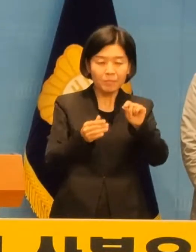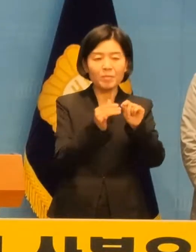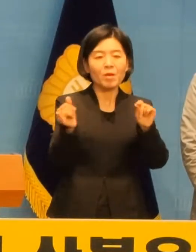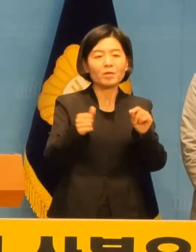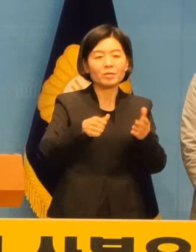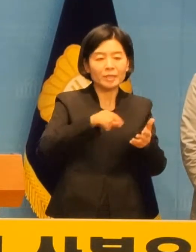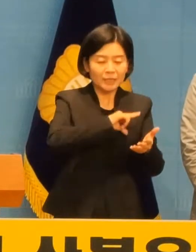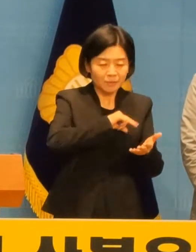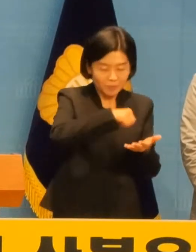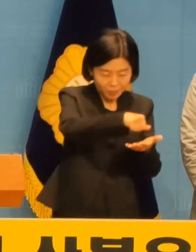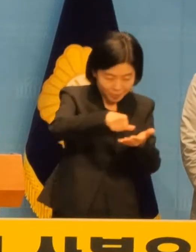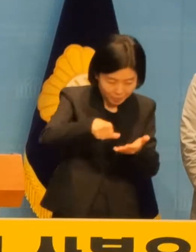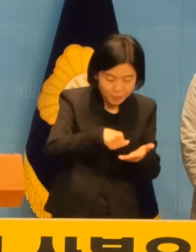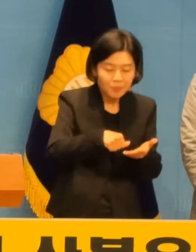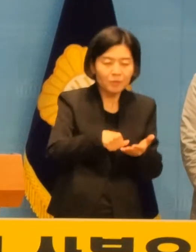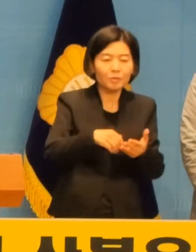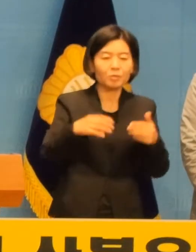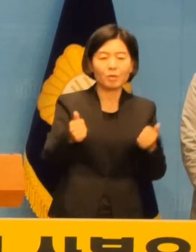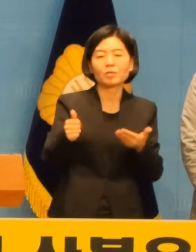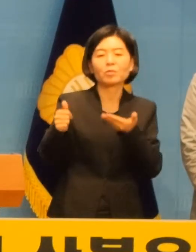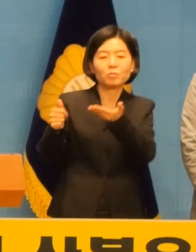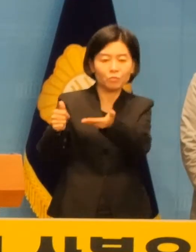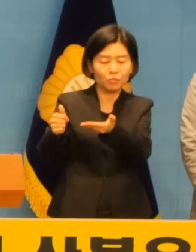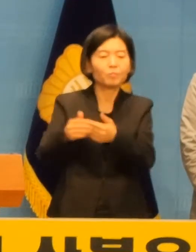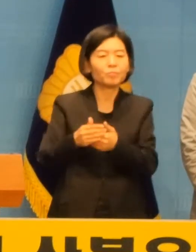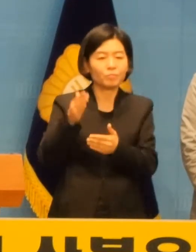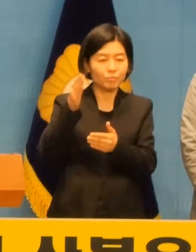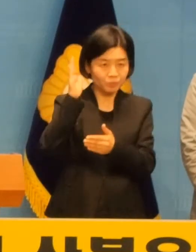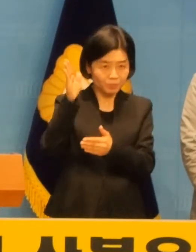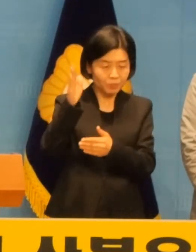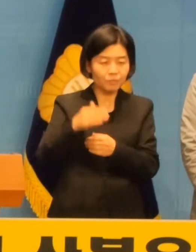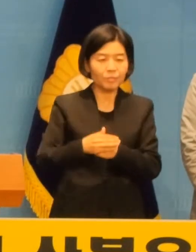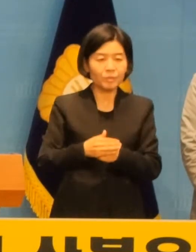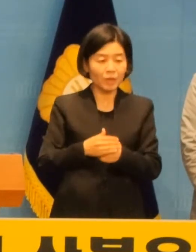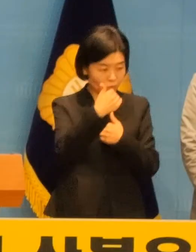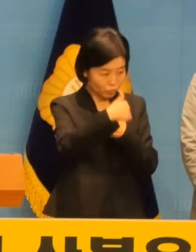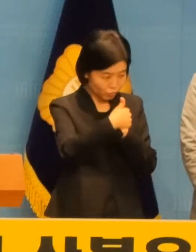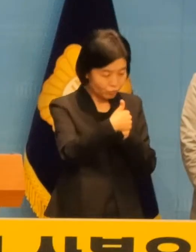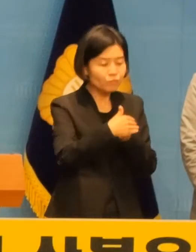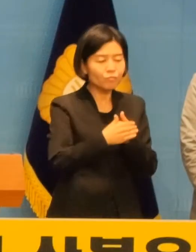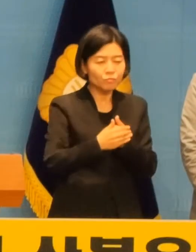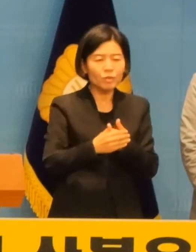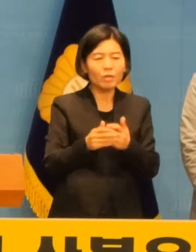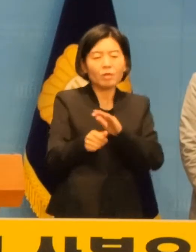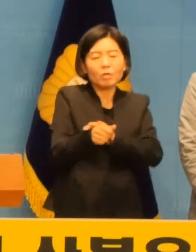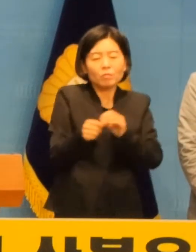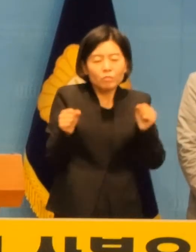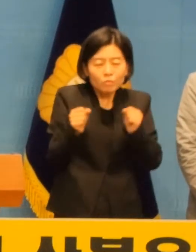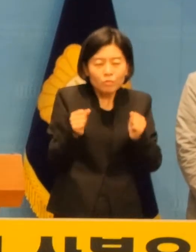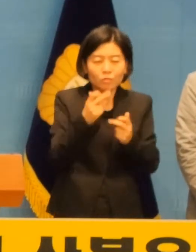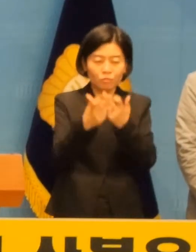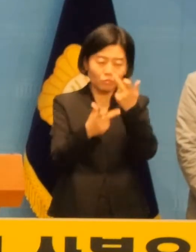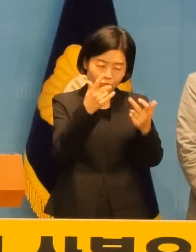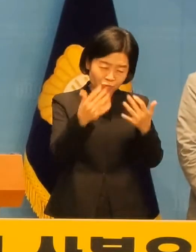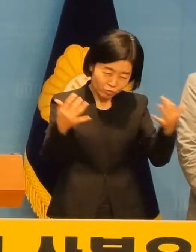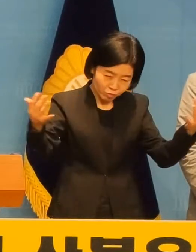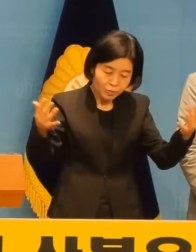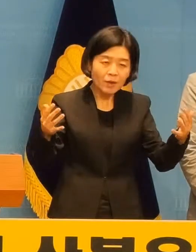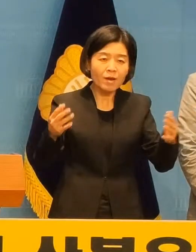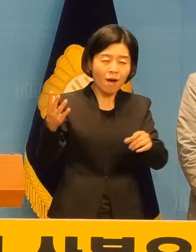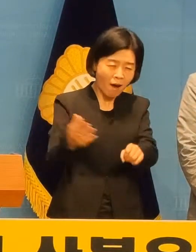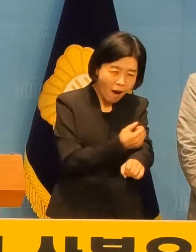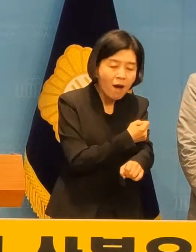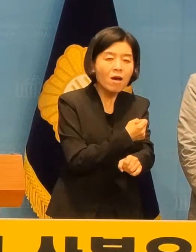섰습니다. 저는 경북 주민들의 호소와 요구를 받아 경북 초대형 산불 진상조사를 위한